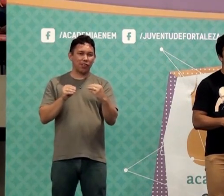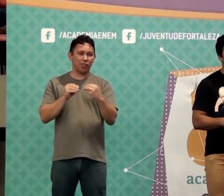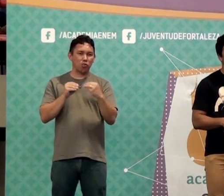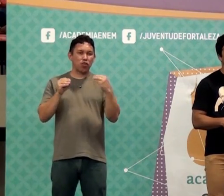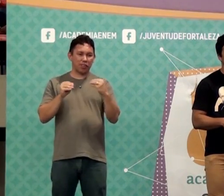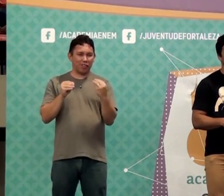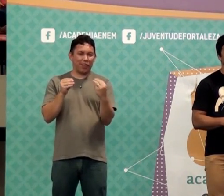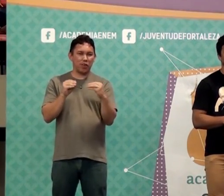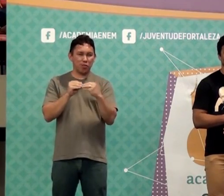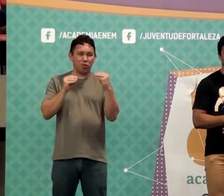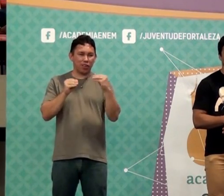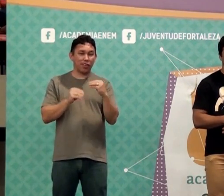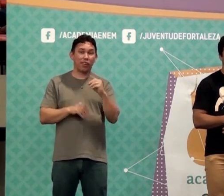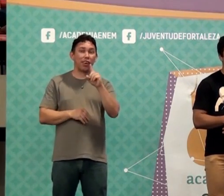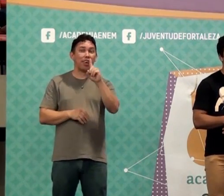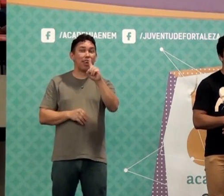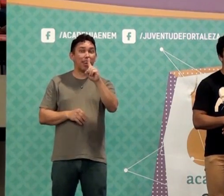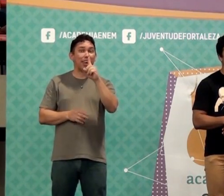beijo.